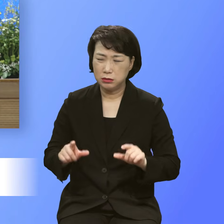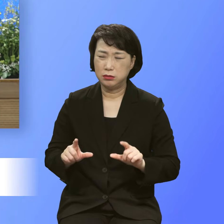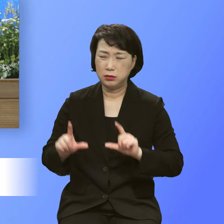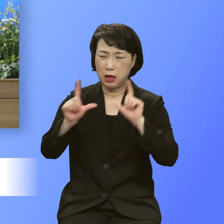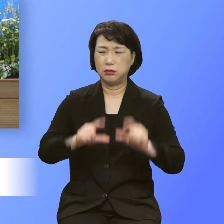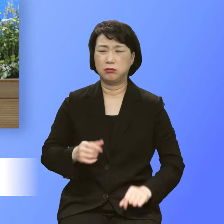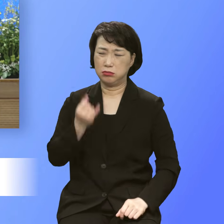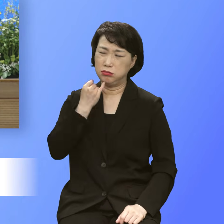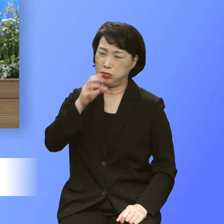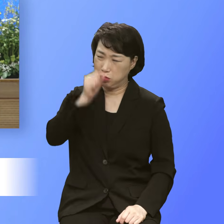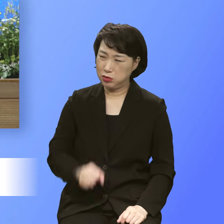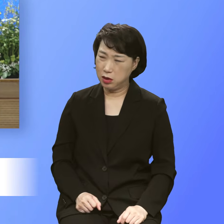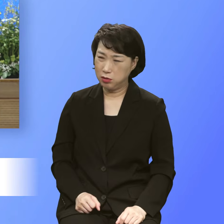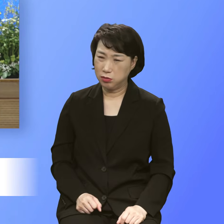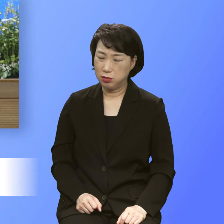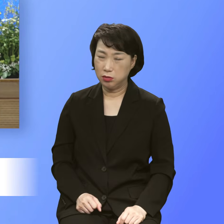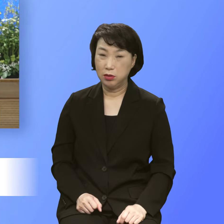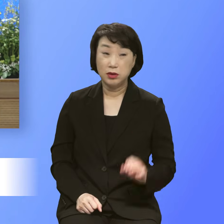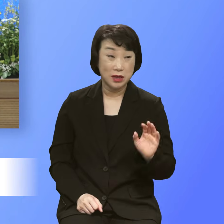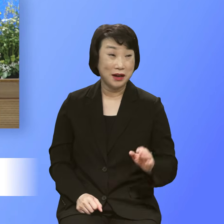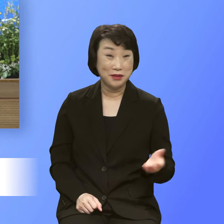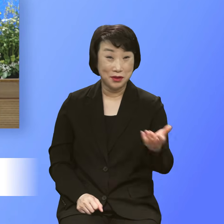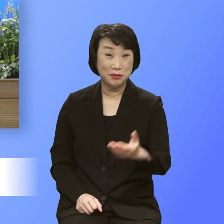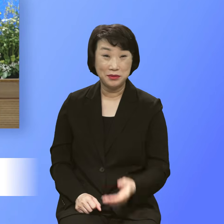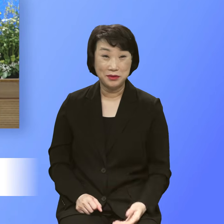아니야? 예수님에게도